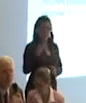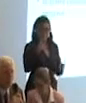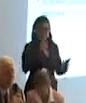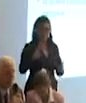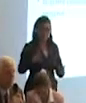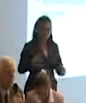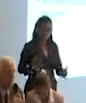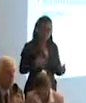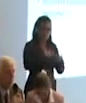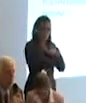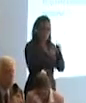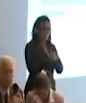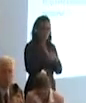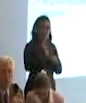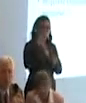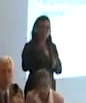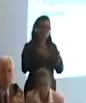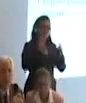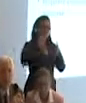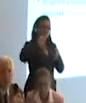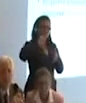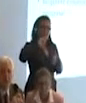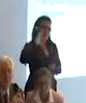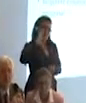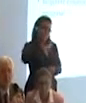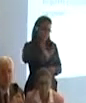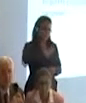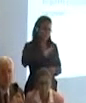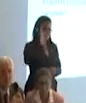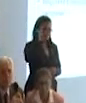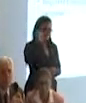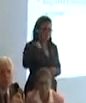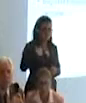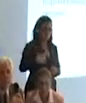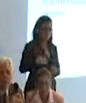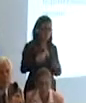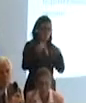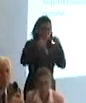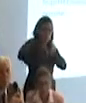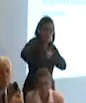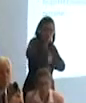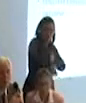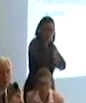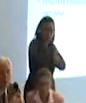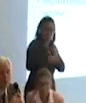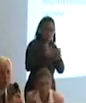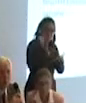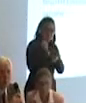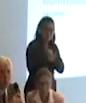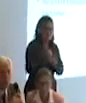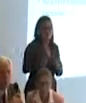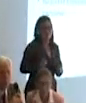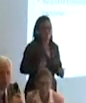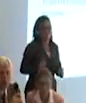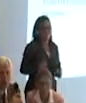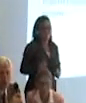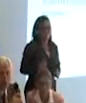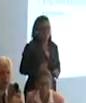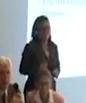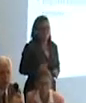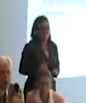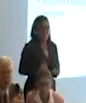enseñanza secundaria en Francia la formación continua no es obligatoria. Entonces, para